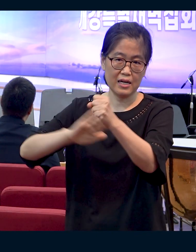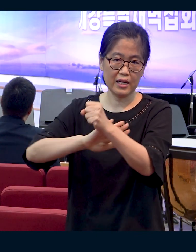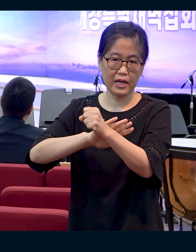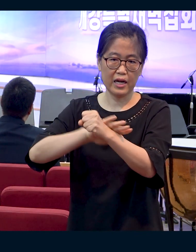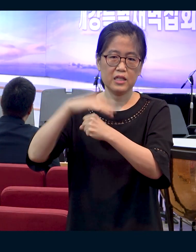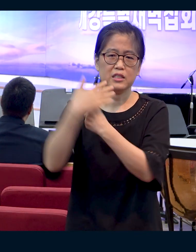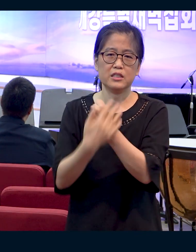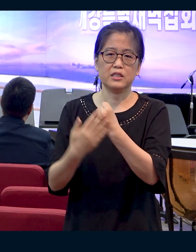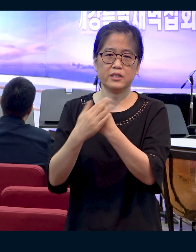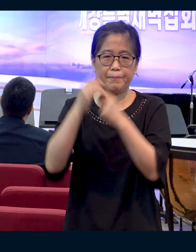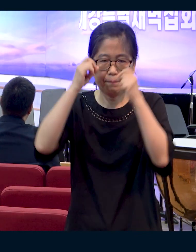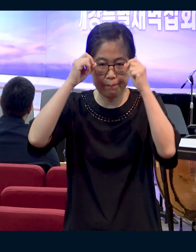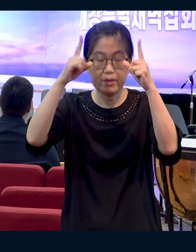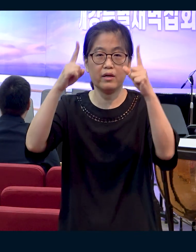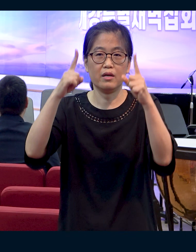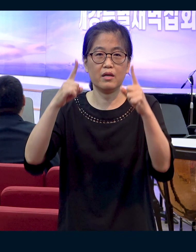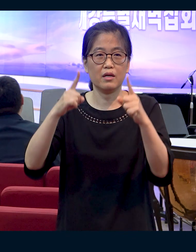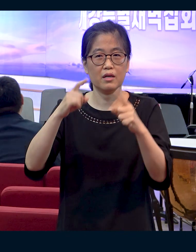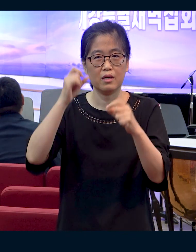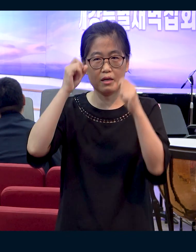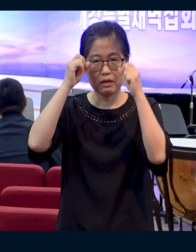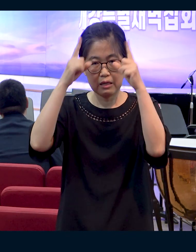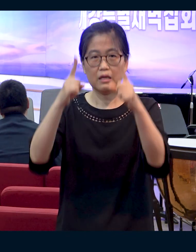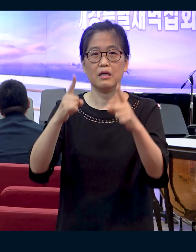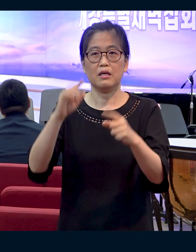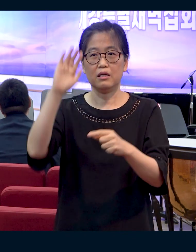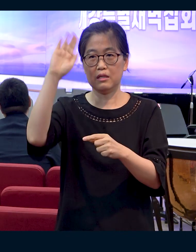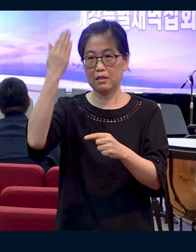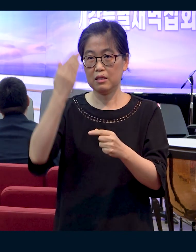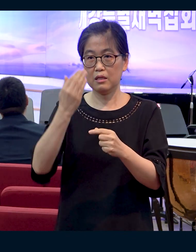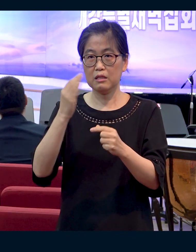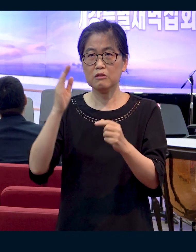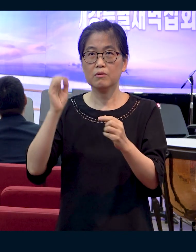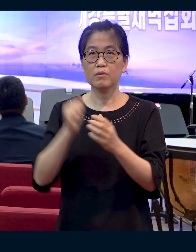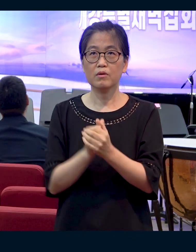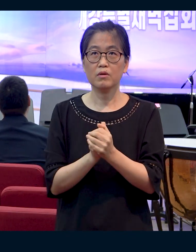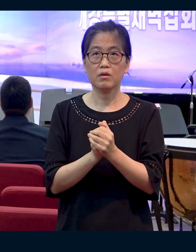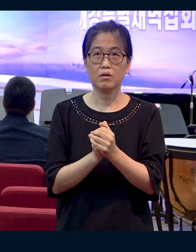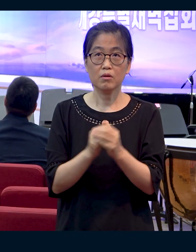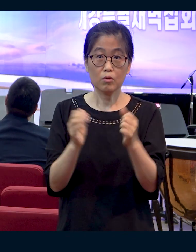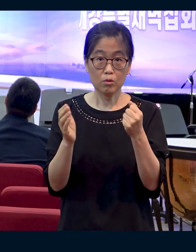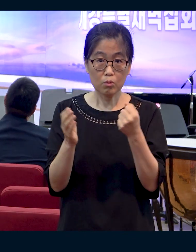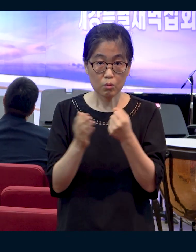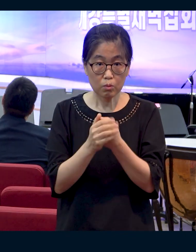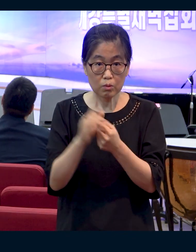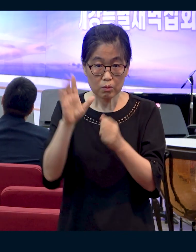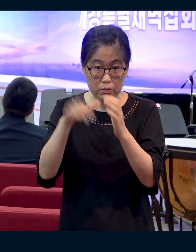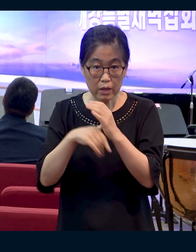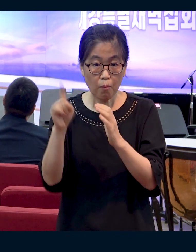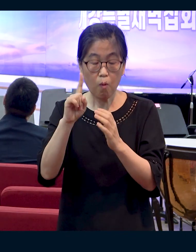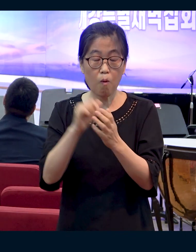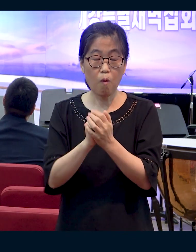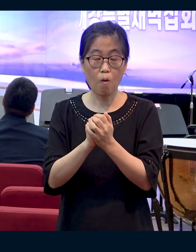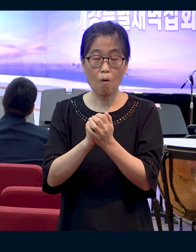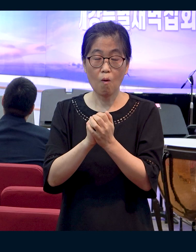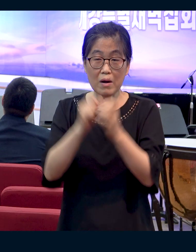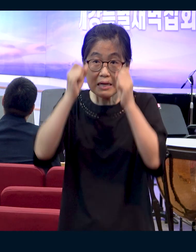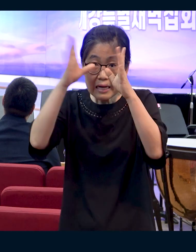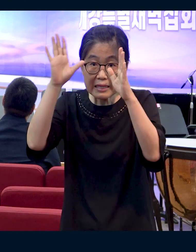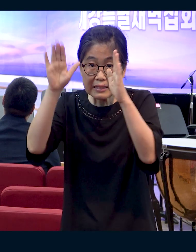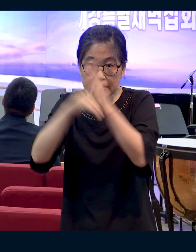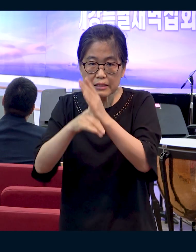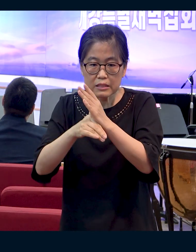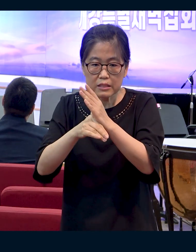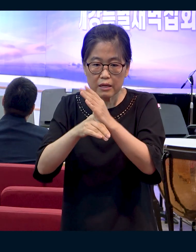그러니까 성령께서 역사하셔서 십자가 앞에서 기도하는데, 그 순간 가장 먼저 이분이 한테 다가온 건 자기가